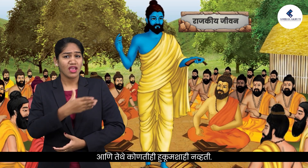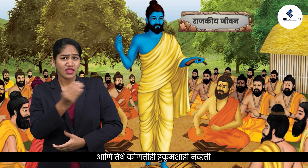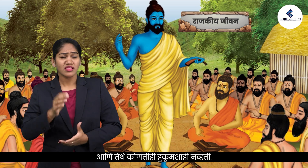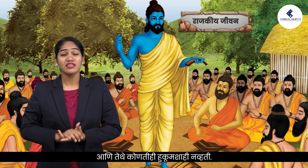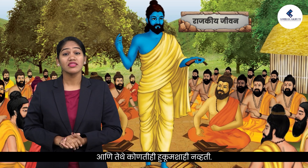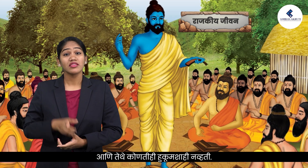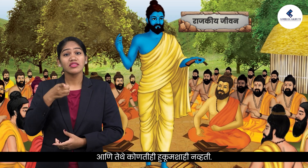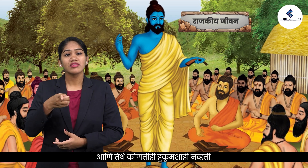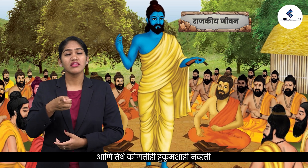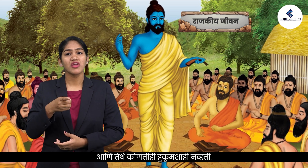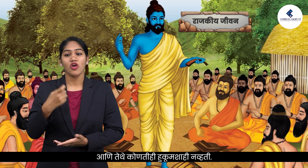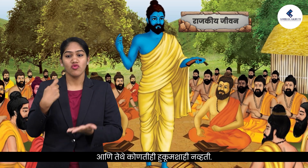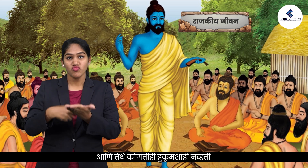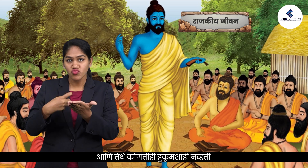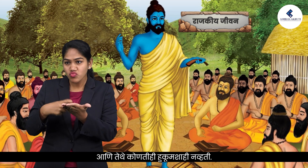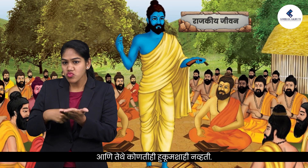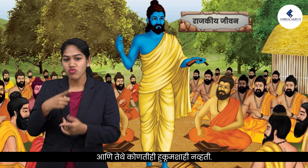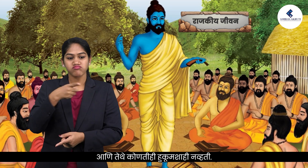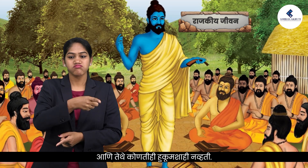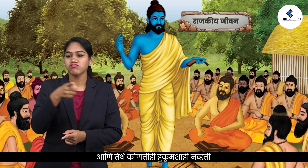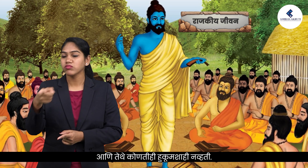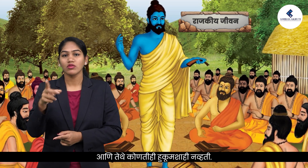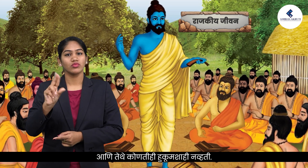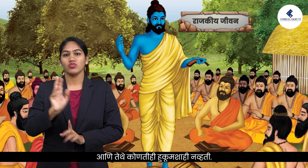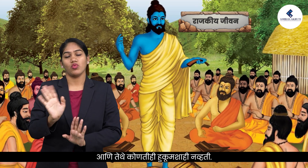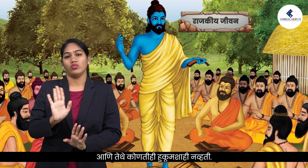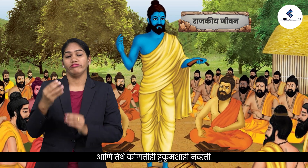आणि तिथे कोणतीही हुकुमशाही नव्हती.